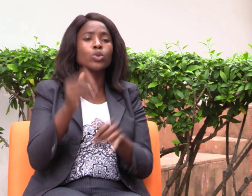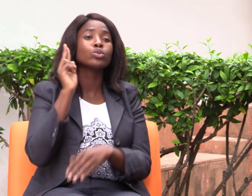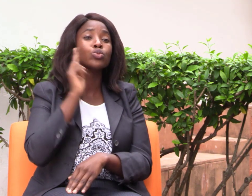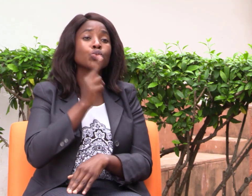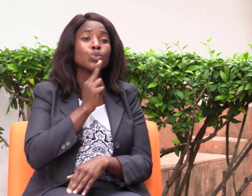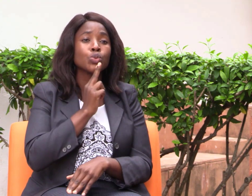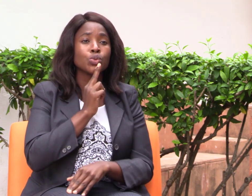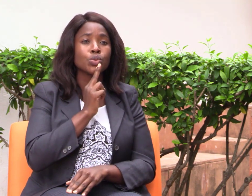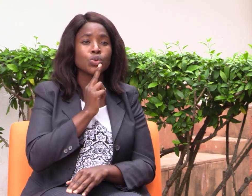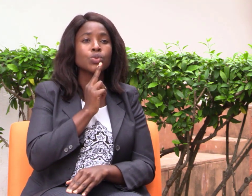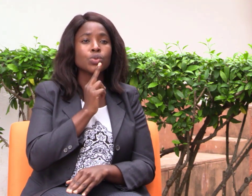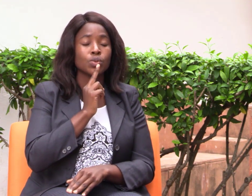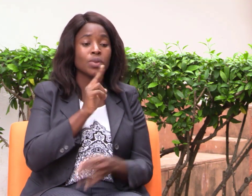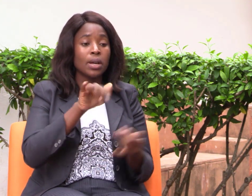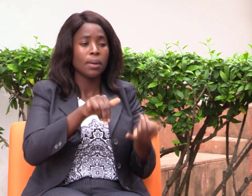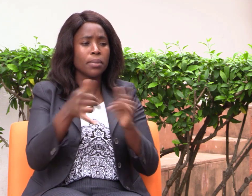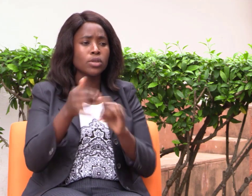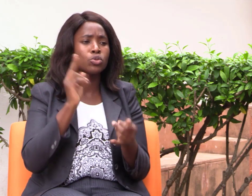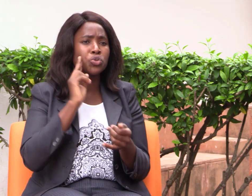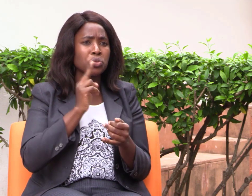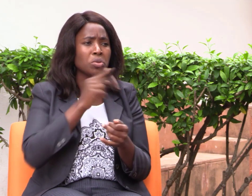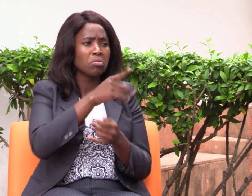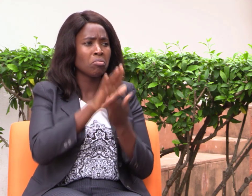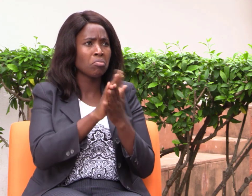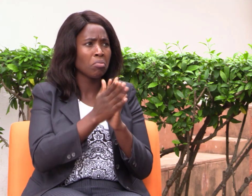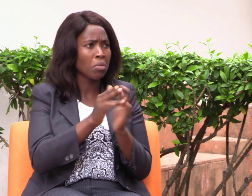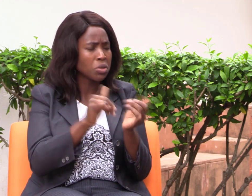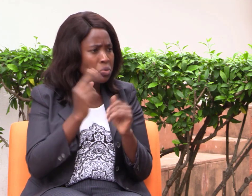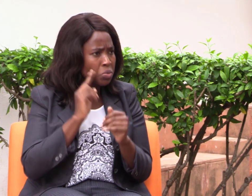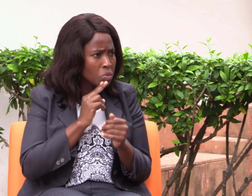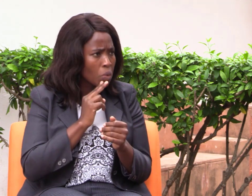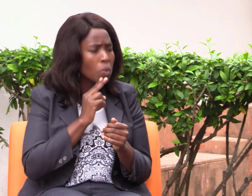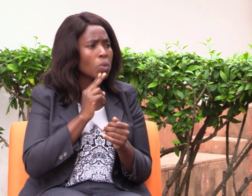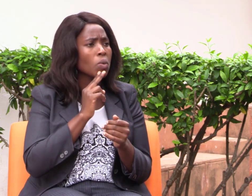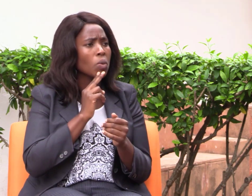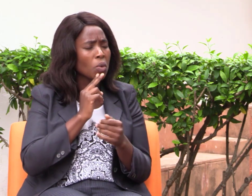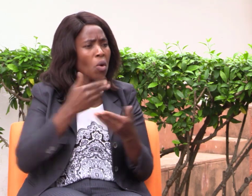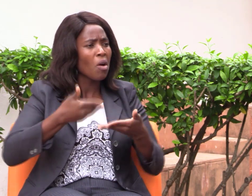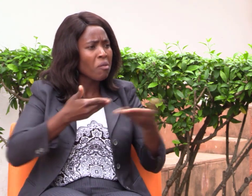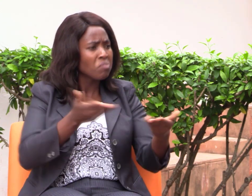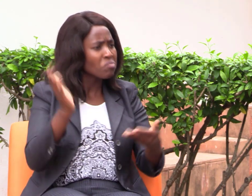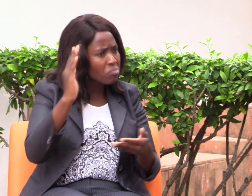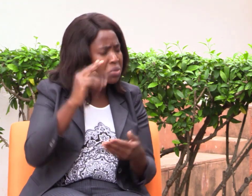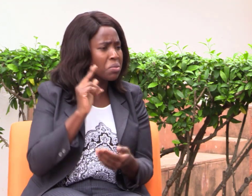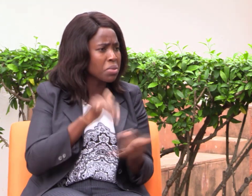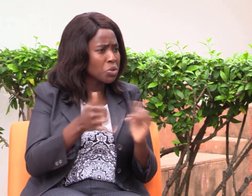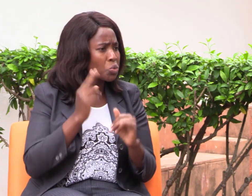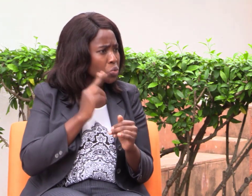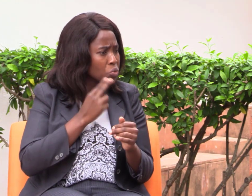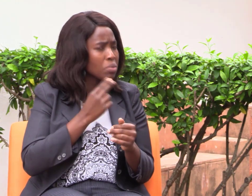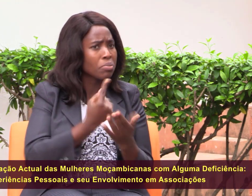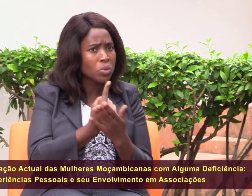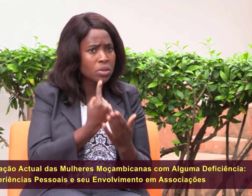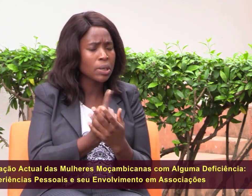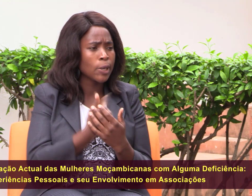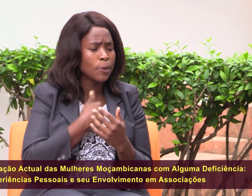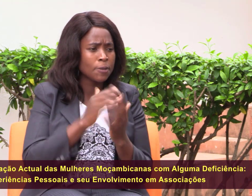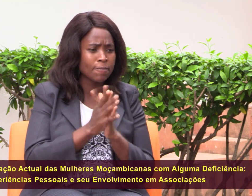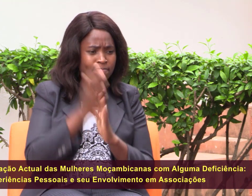surgiu uma oportunidade para a Miss Surda e tive esse convite.